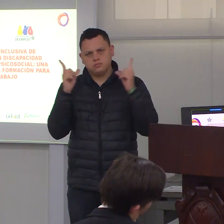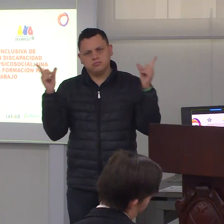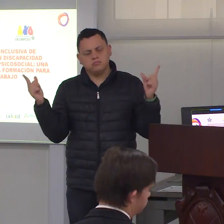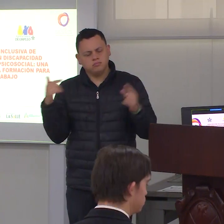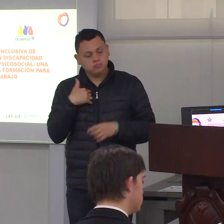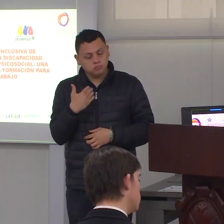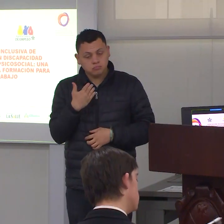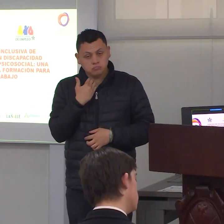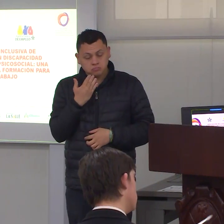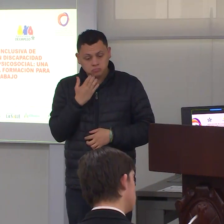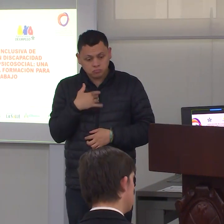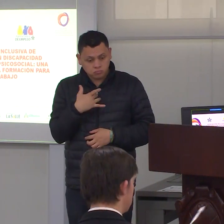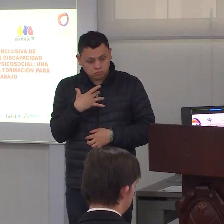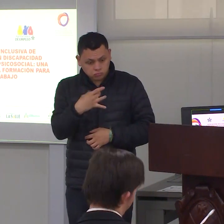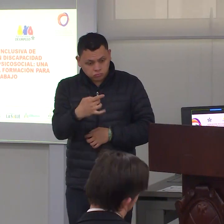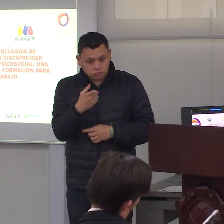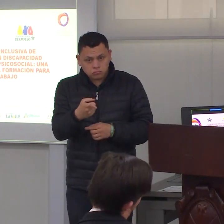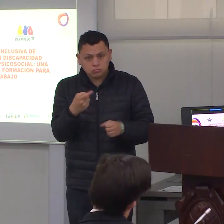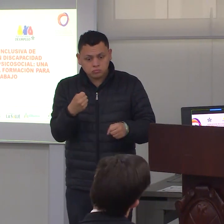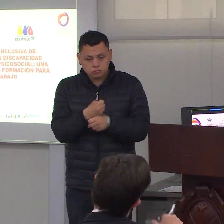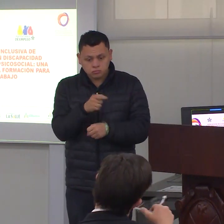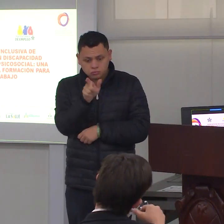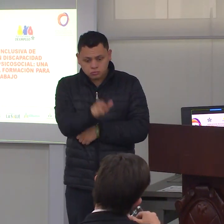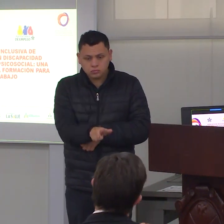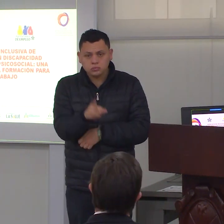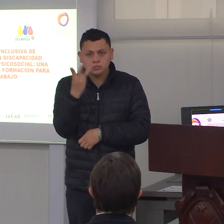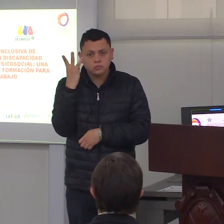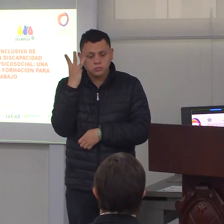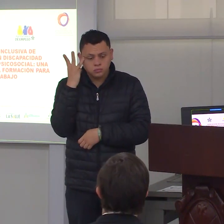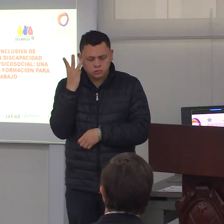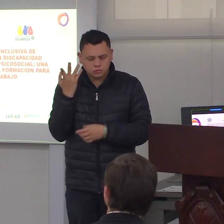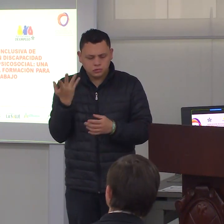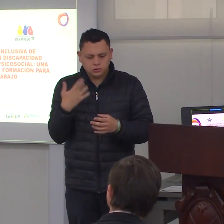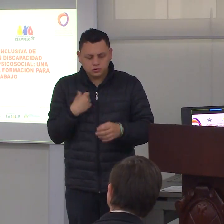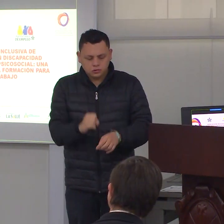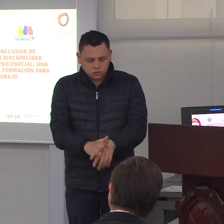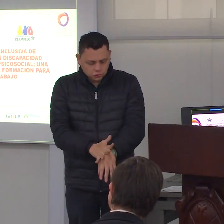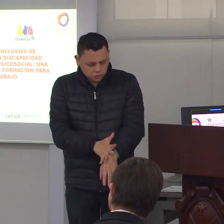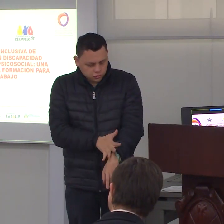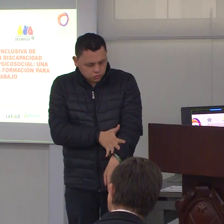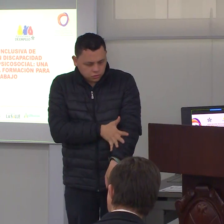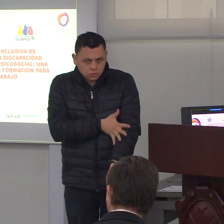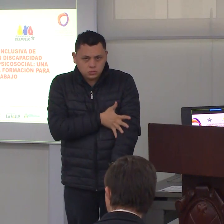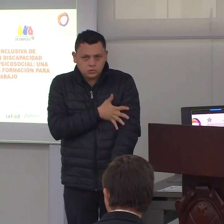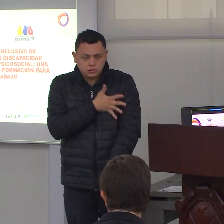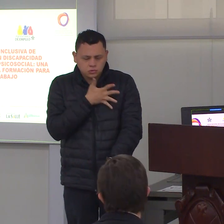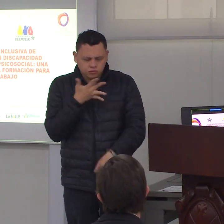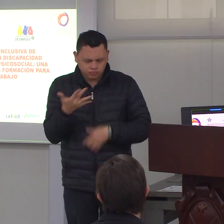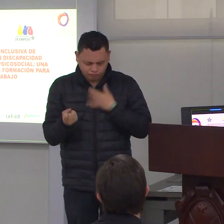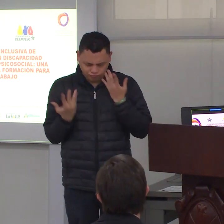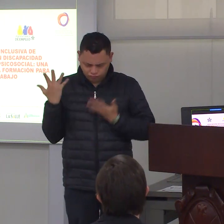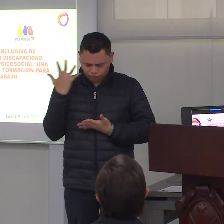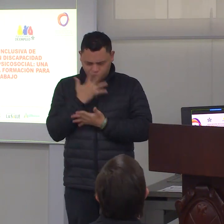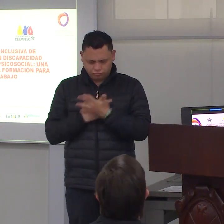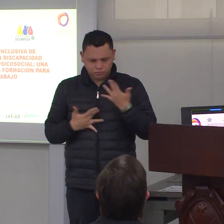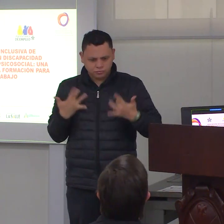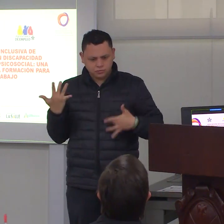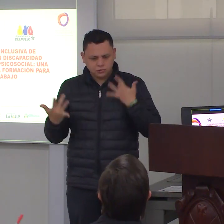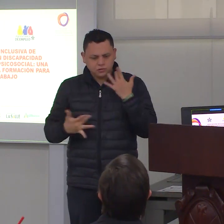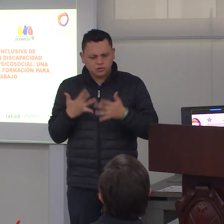Cuando supe que trabajaría con personas con síndrome de Down, tuve un encuentro de sensaciones y sentimientos. ¿Y ahora qué voy a hacer?